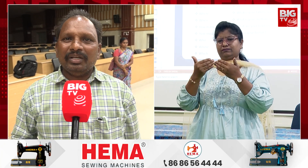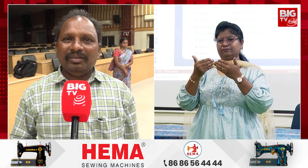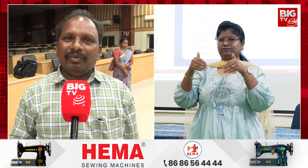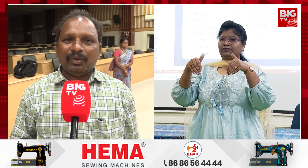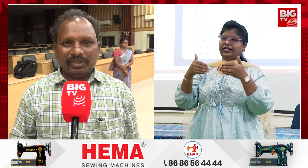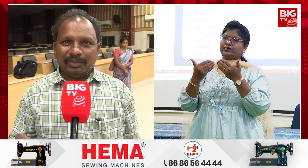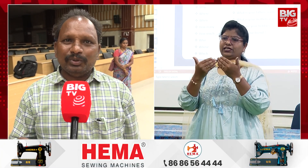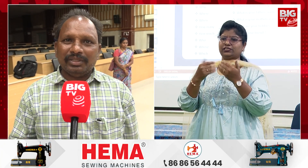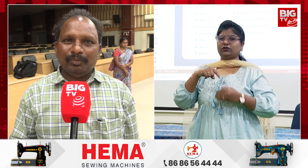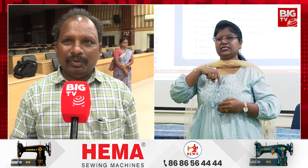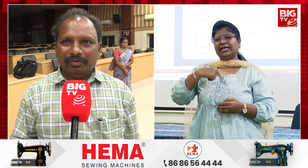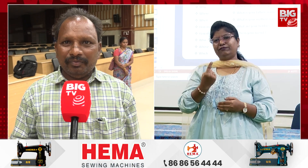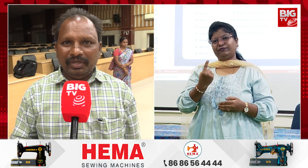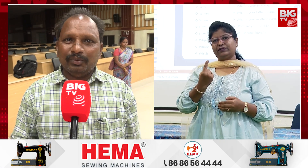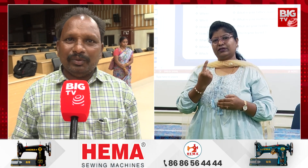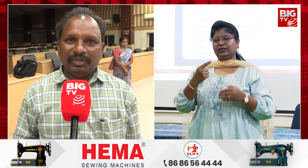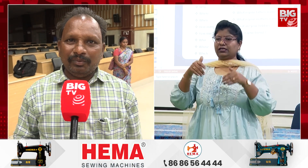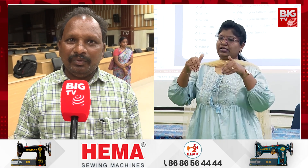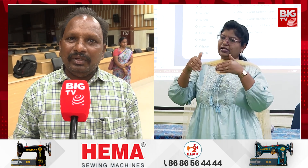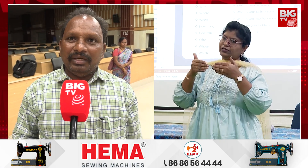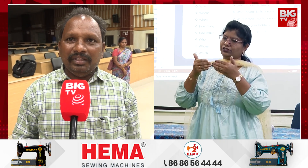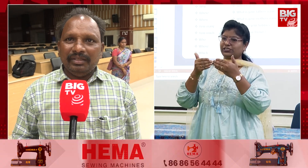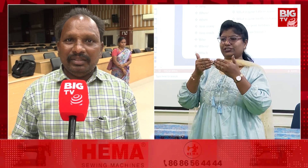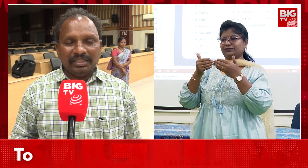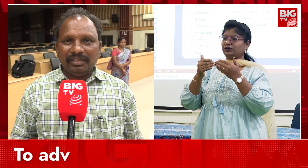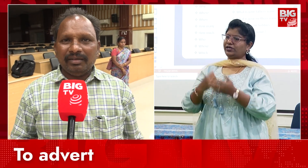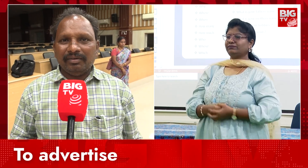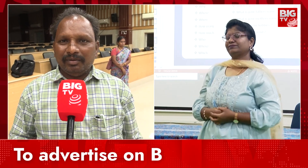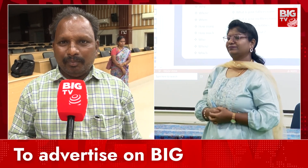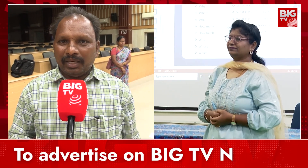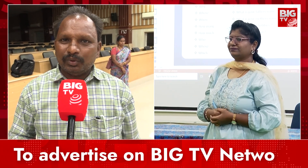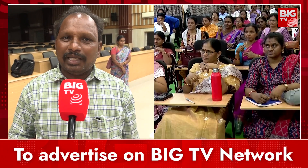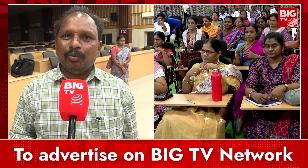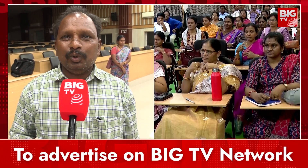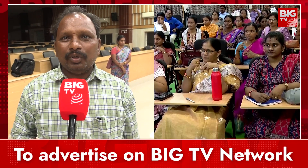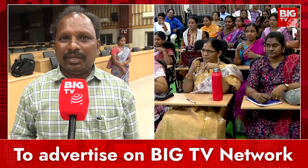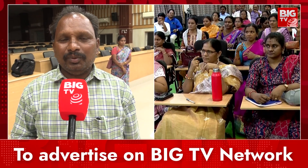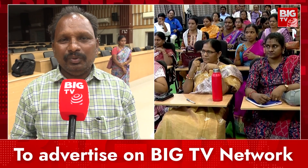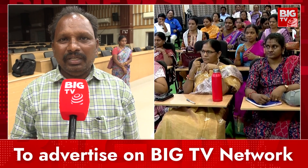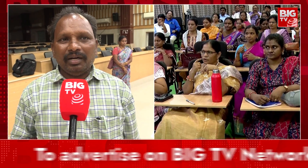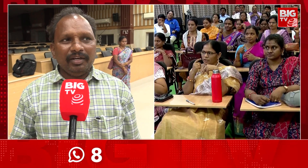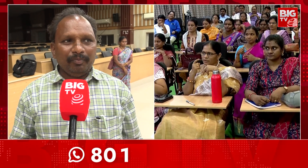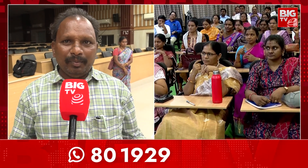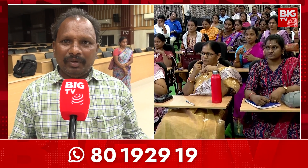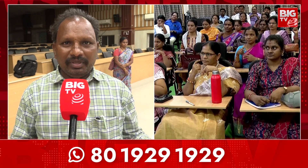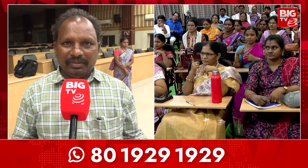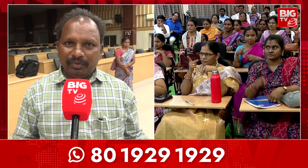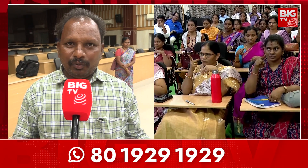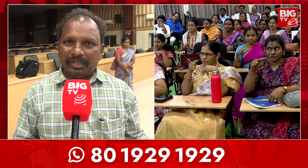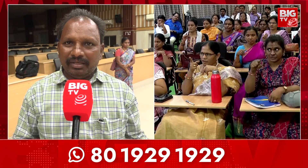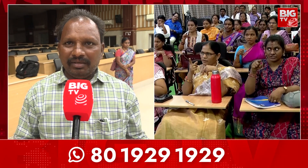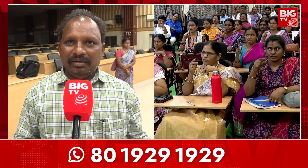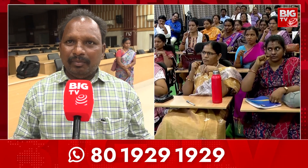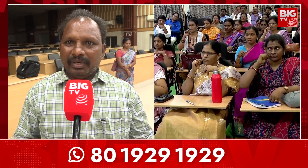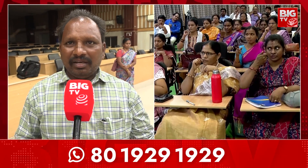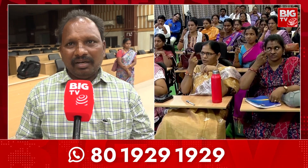మాట్లాడడం మూలంగా వాళ్ళు కూడా సంతోషంగా ఫీల్ అవుతూ ఉన్నారు. ఇది నిజంగా మాకు చాలా ఉపయోగకరంగా ఉంది. ఆ డెఫ్ పీపుల్ ఎవరైతే ఉన్నారో